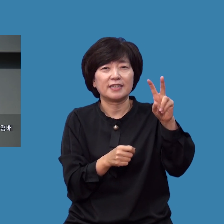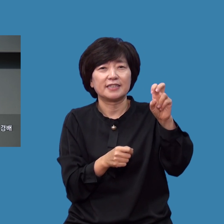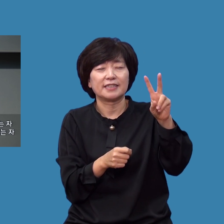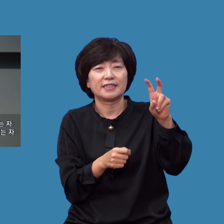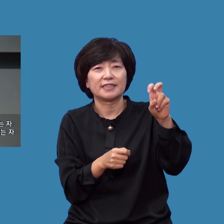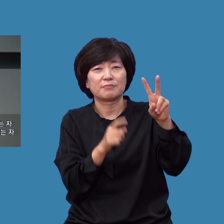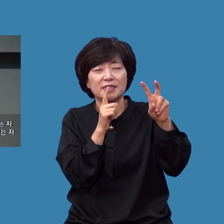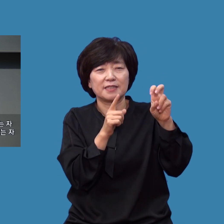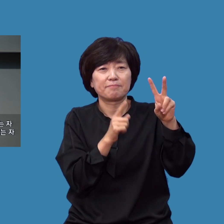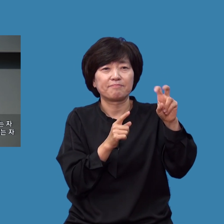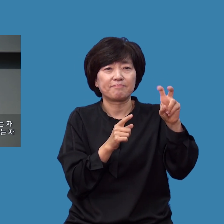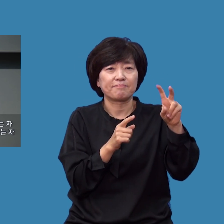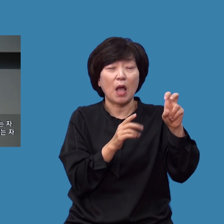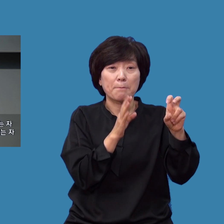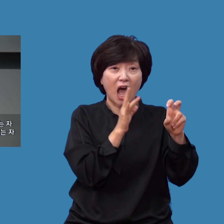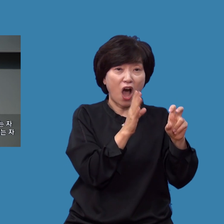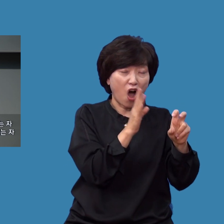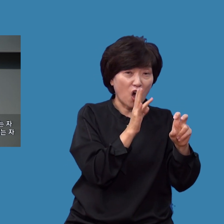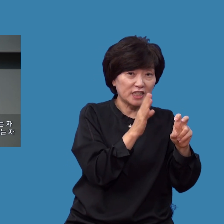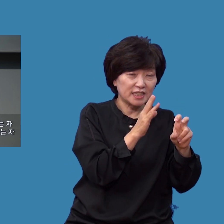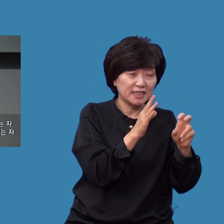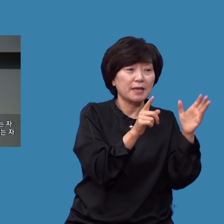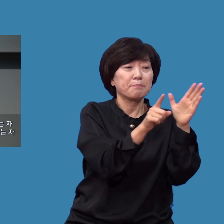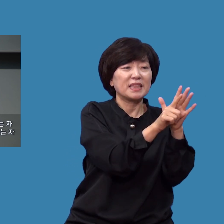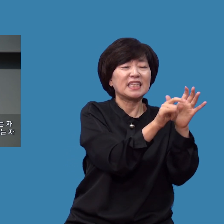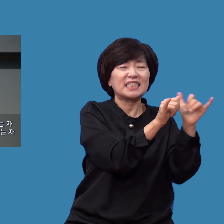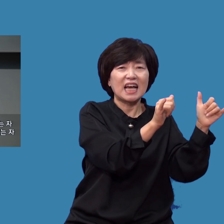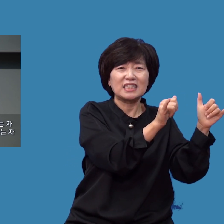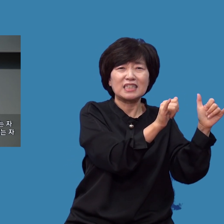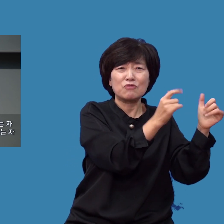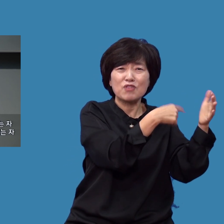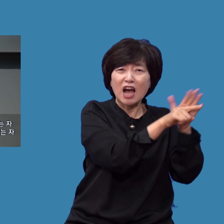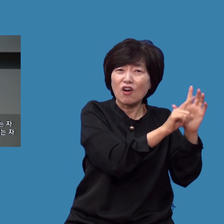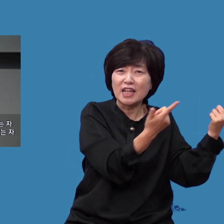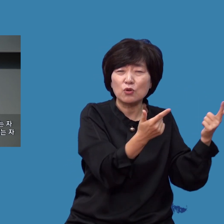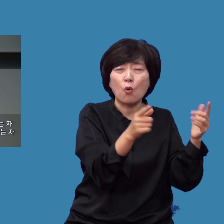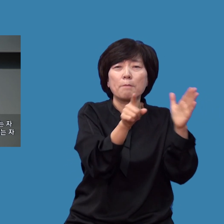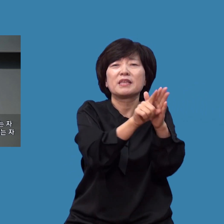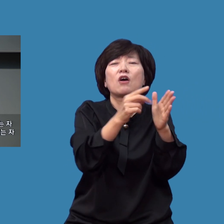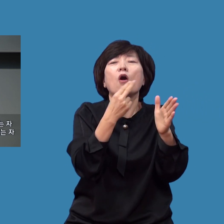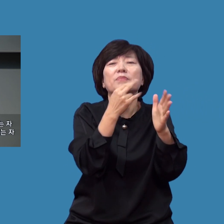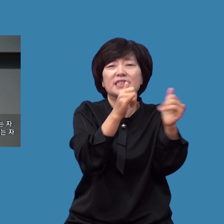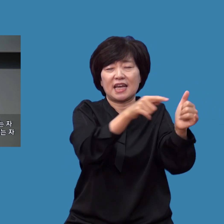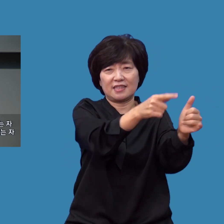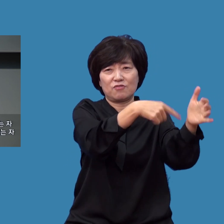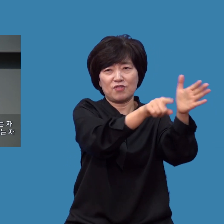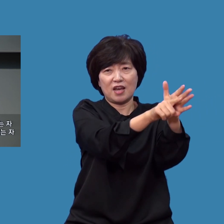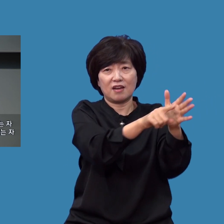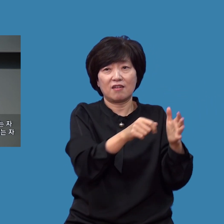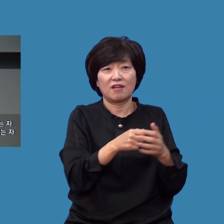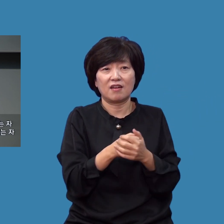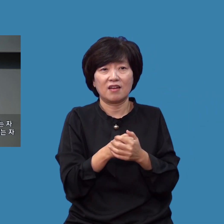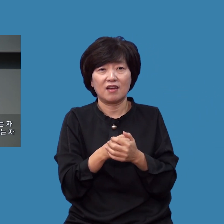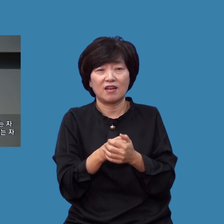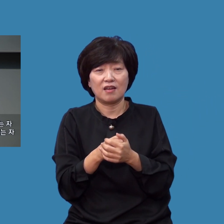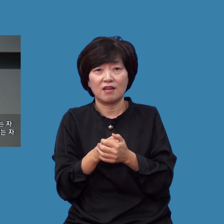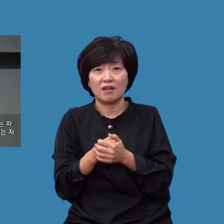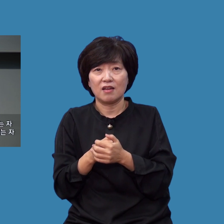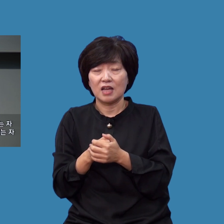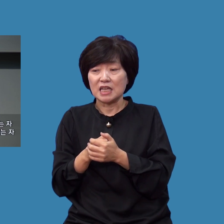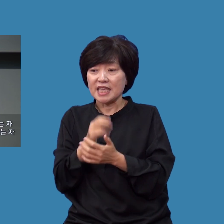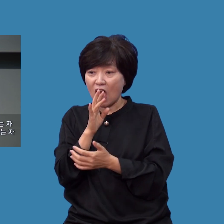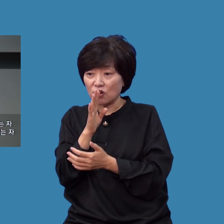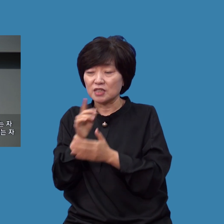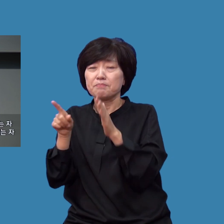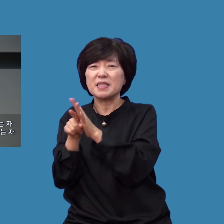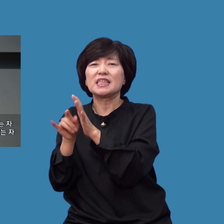띄워주세요. 방언은 믿는 자들을 위하지 않고 믿지 않는 자들을 위하고 예언은 믿는 자들을